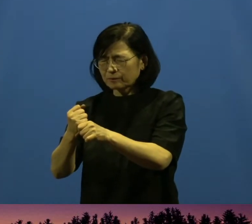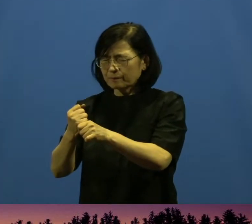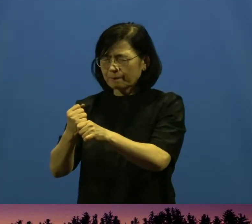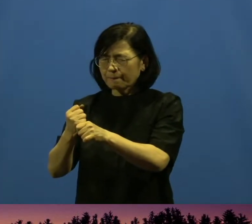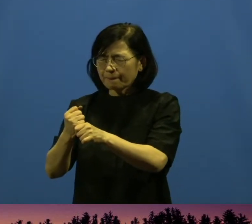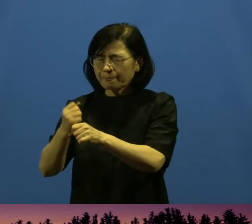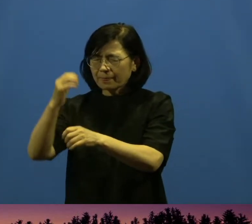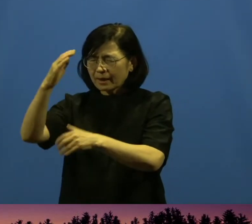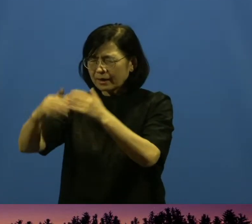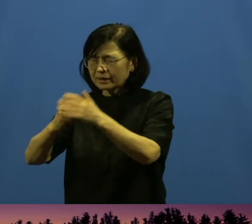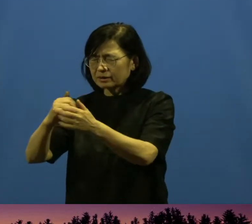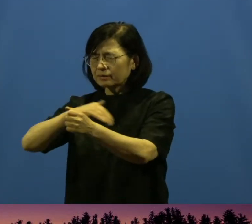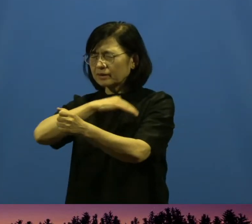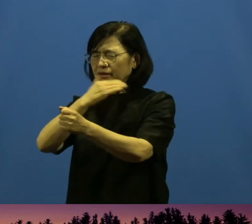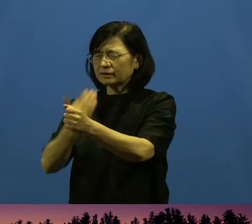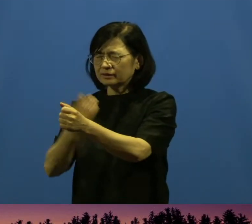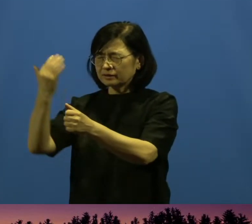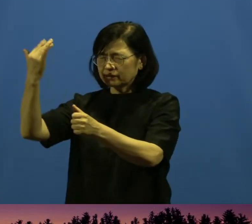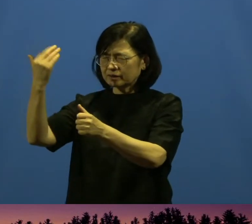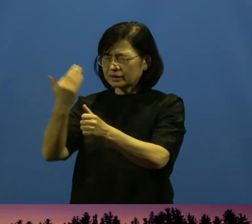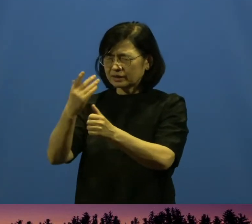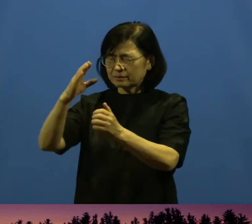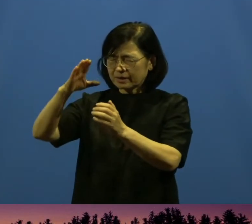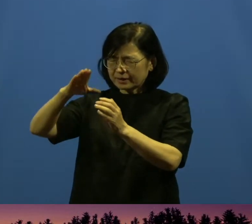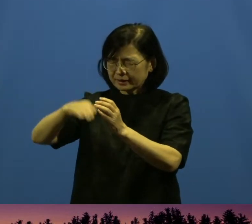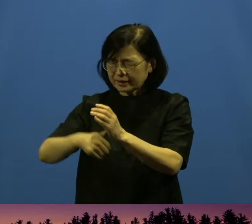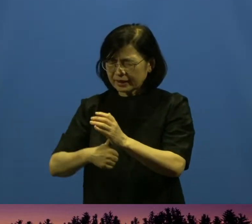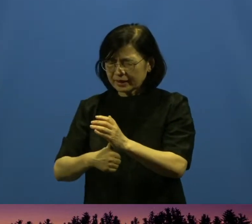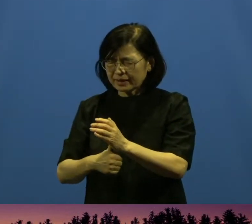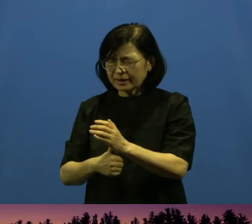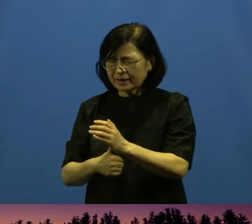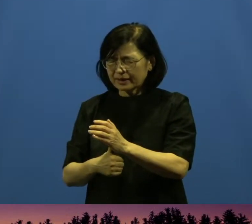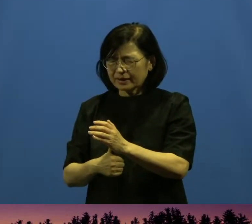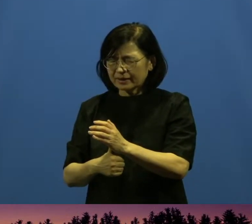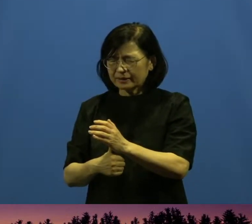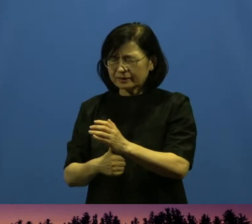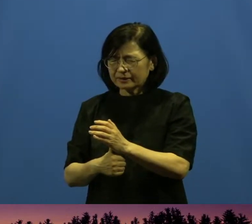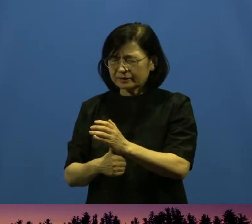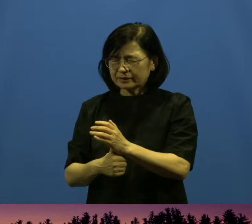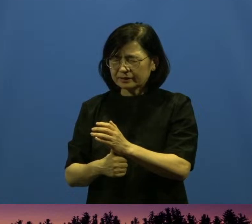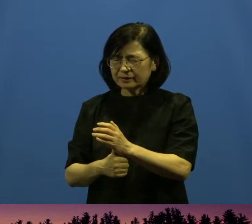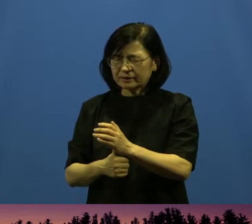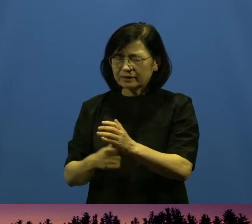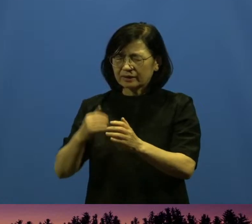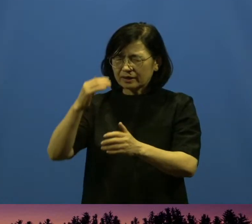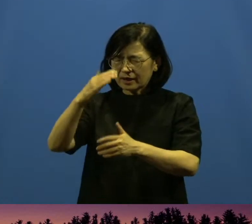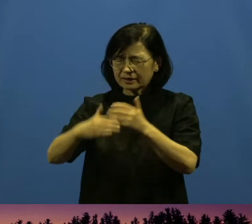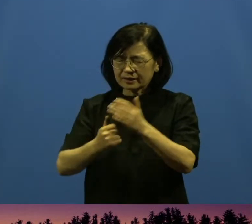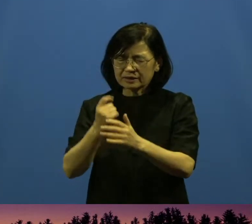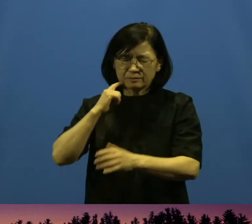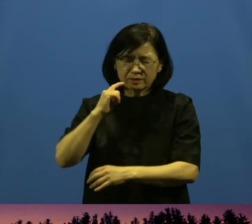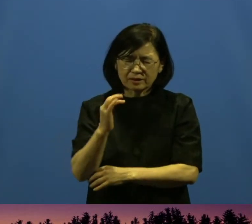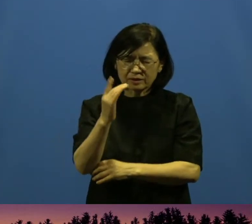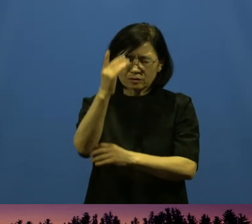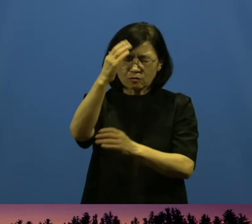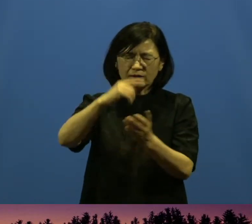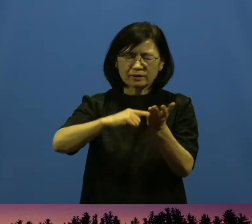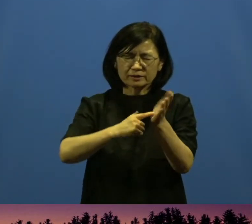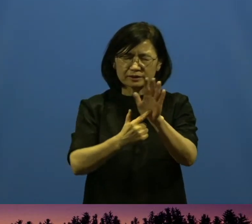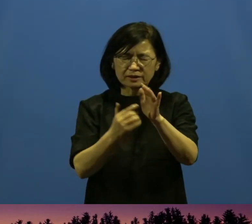그분을 의지하는 자, 그분을 통하여 그분의 영광을 드러내는 자로 우리가 살게 하실 줄로